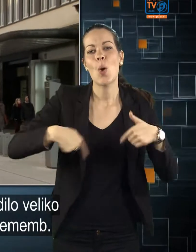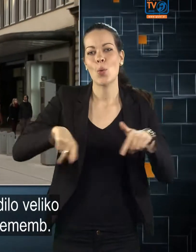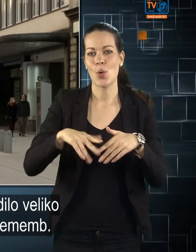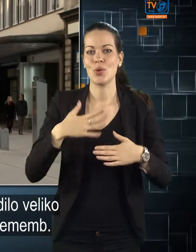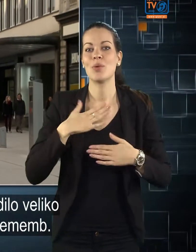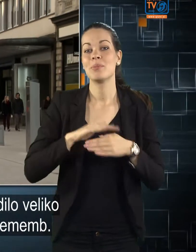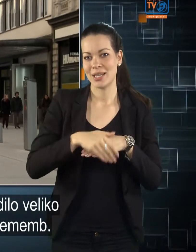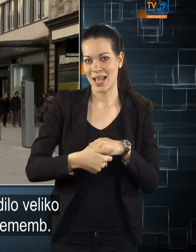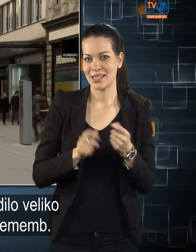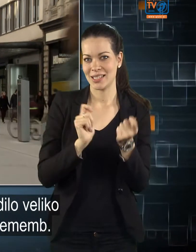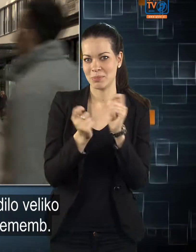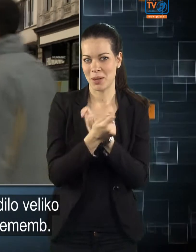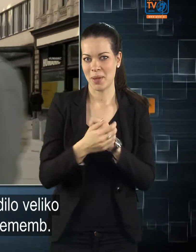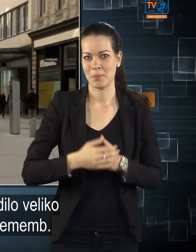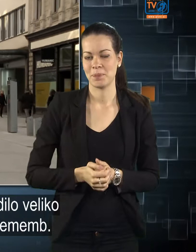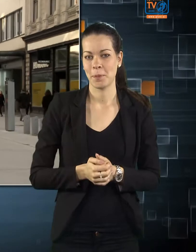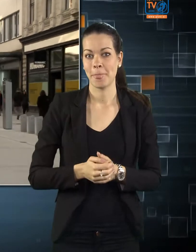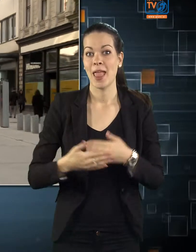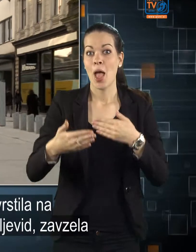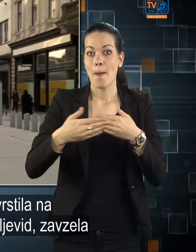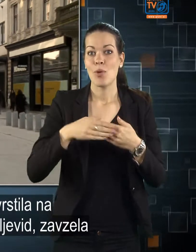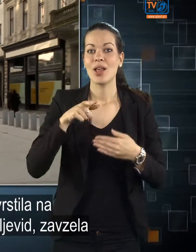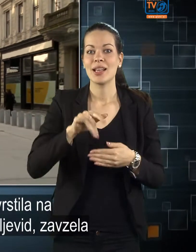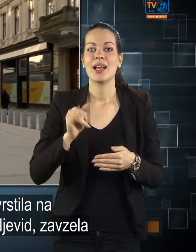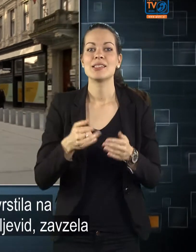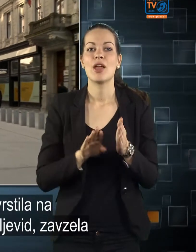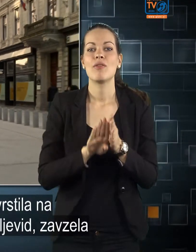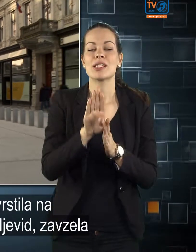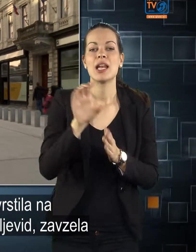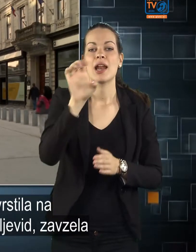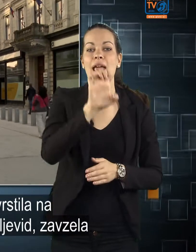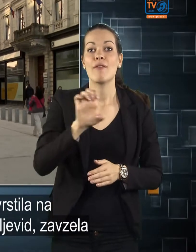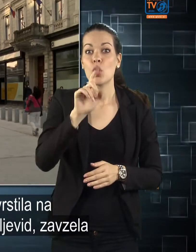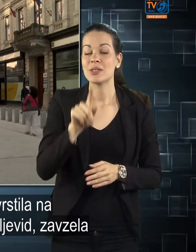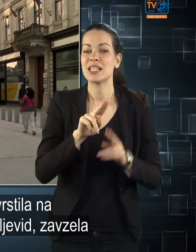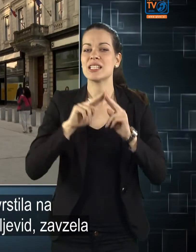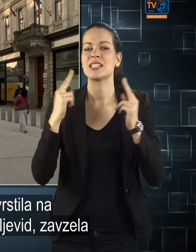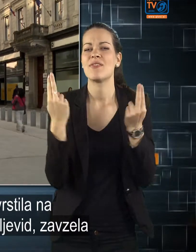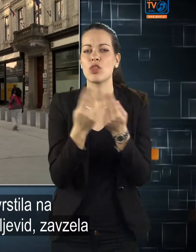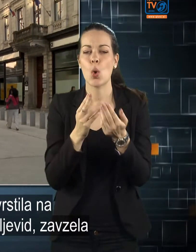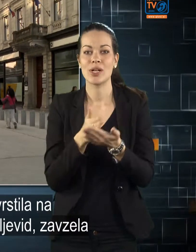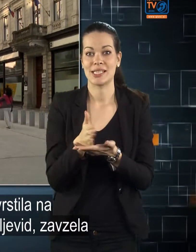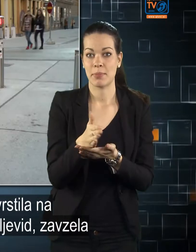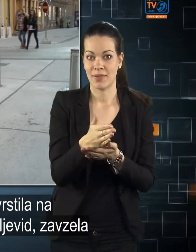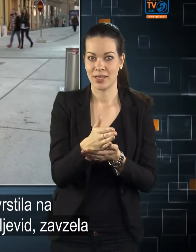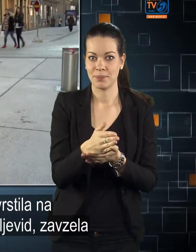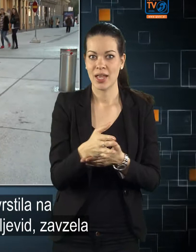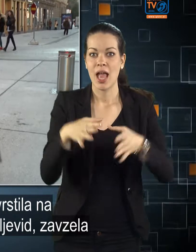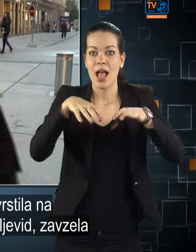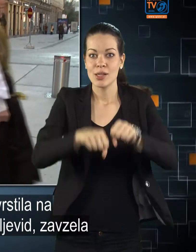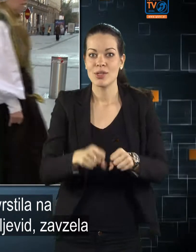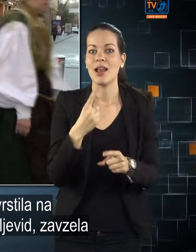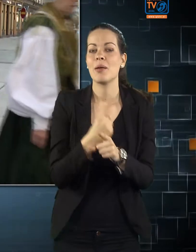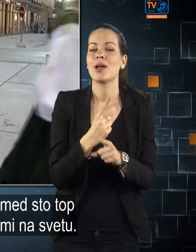okolju prijaznih sprememb. Poleg tega se je uvrstila na evropski in svetovni zemljevid, zavzela pa je tudi